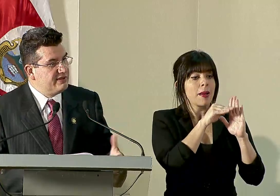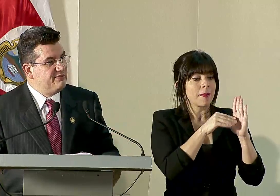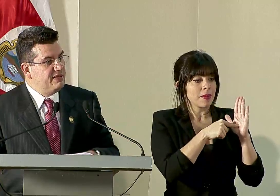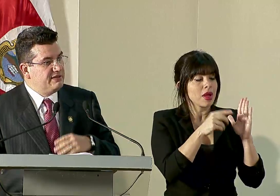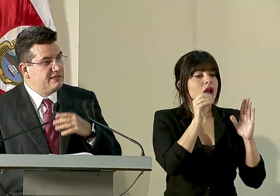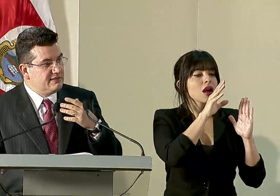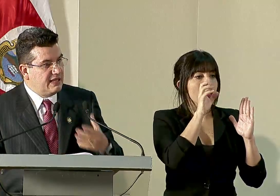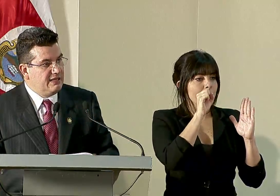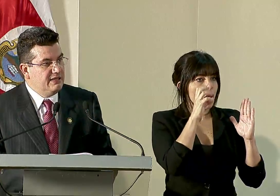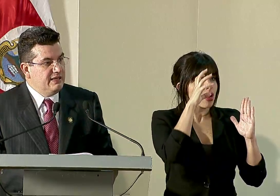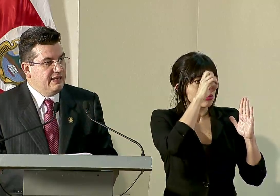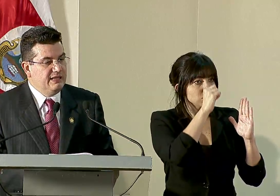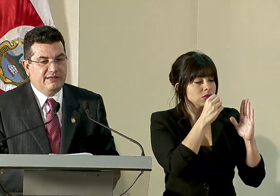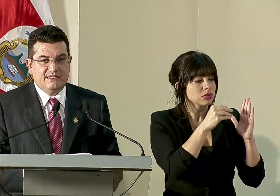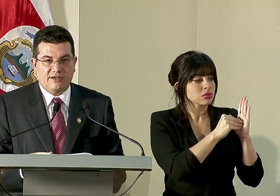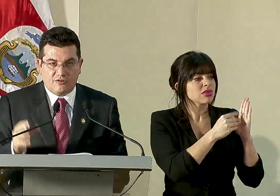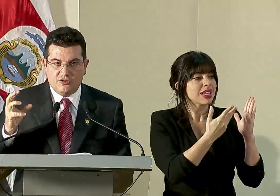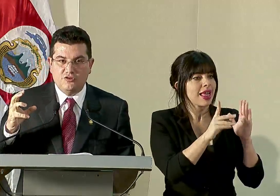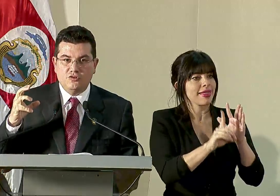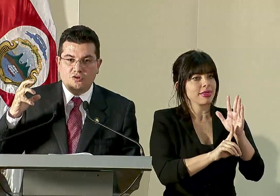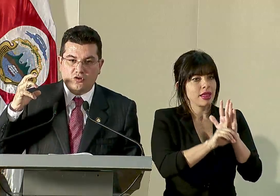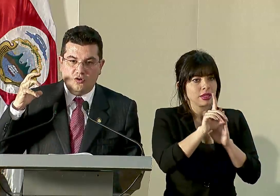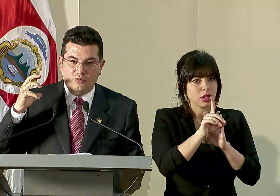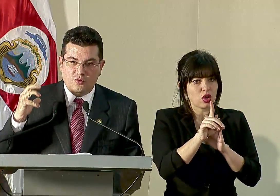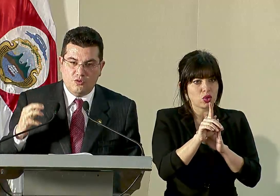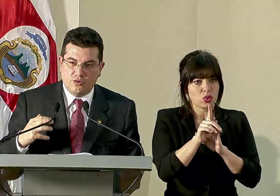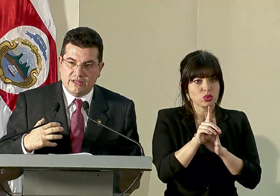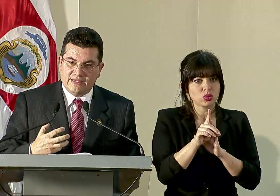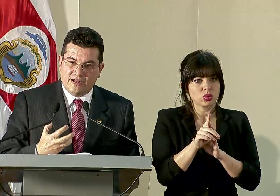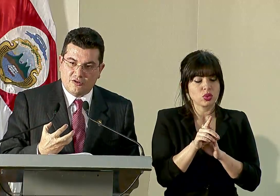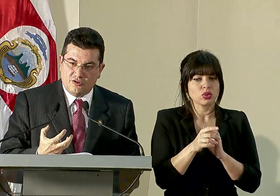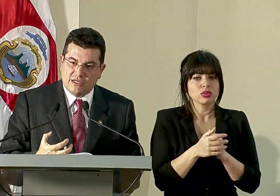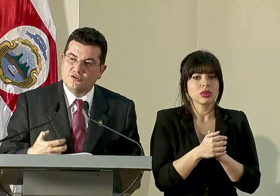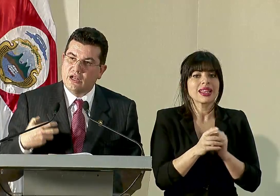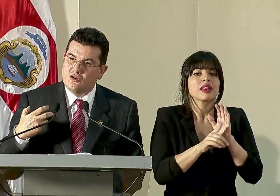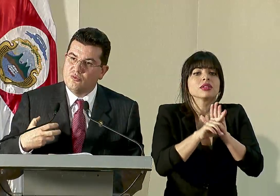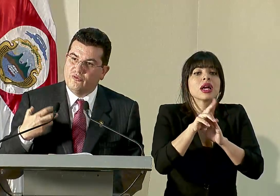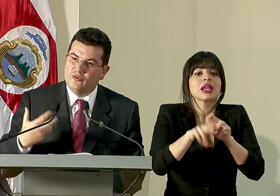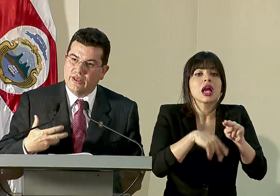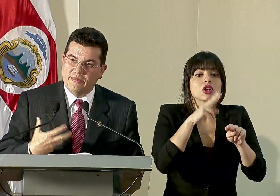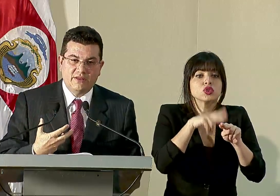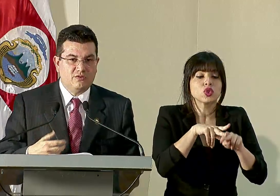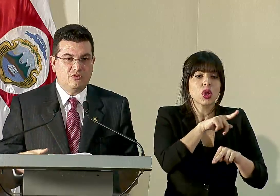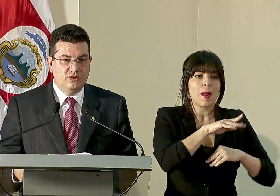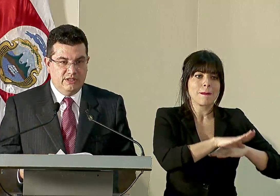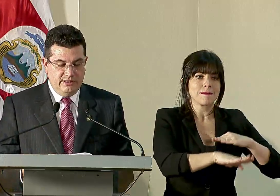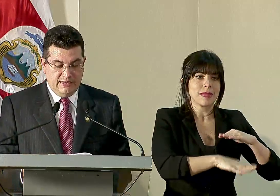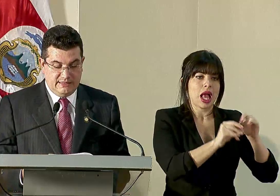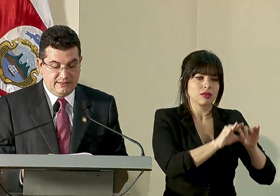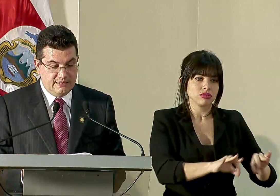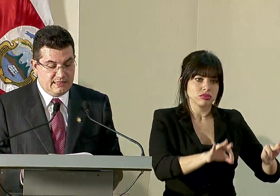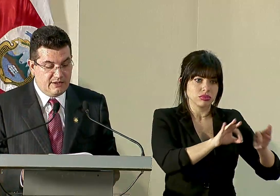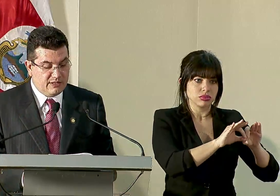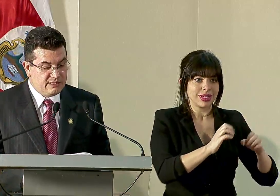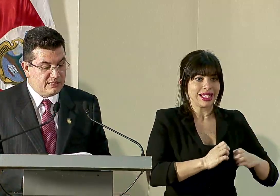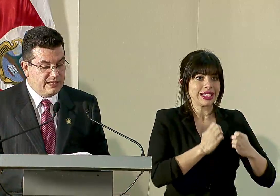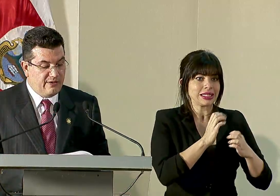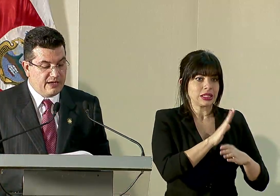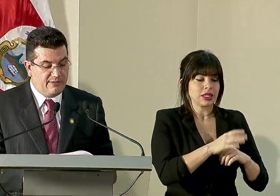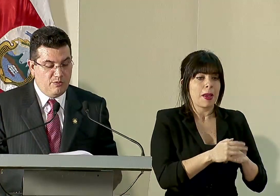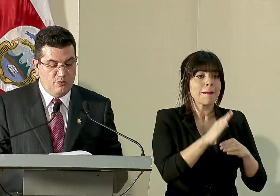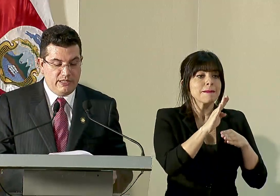evidentemente está el desarrollo nacional como fundamento de la existencia